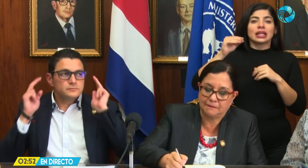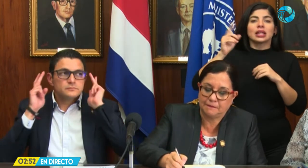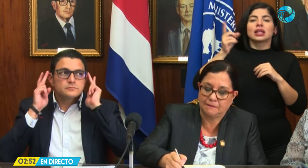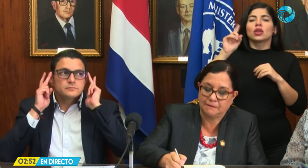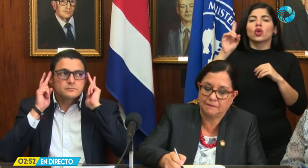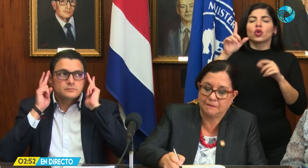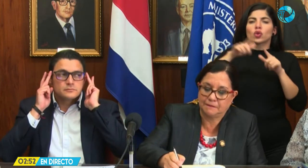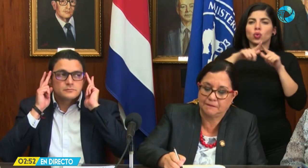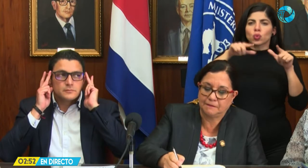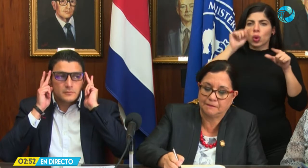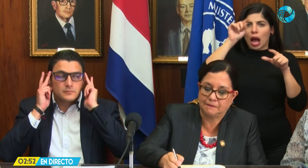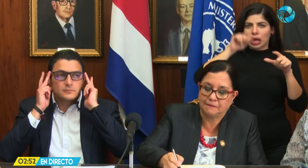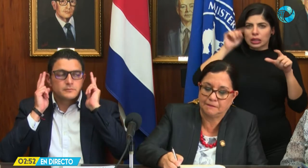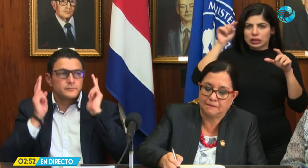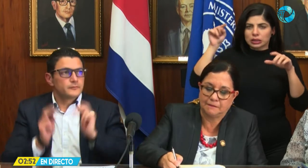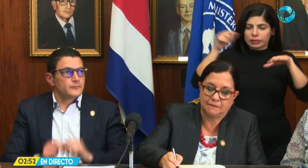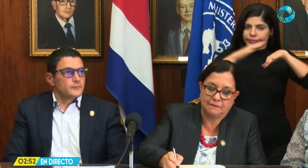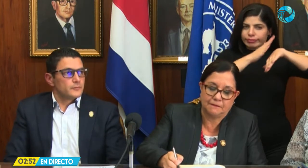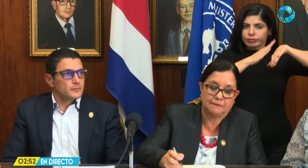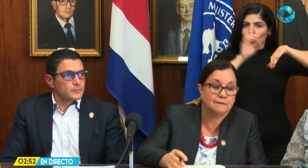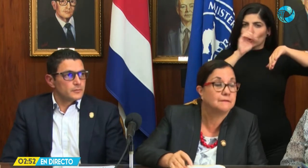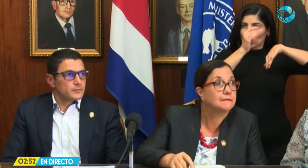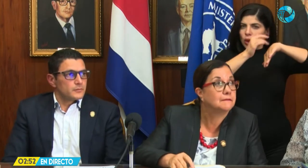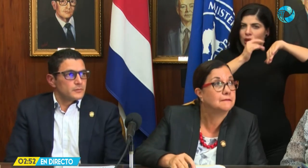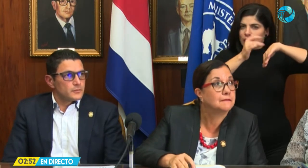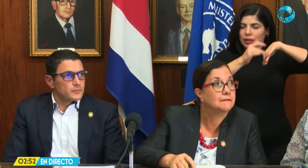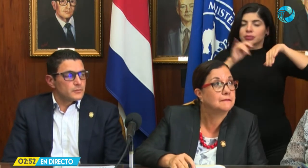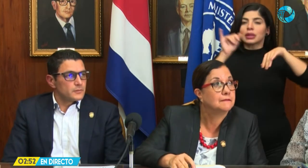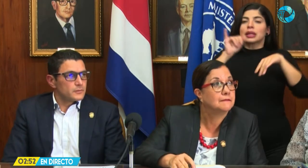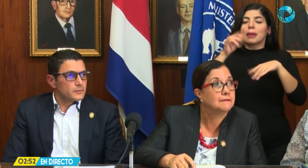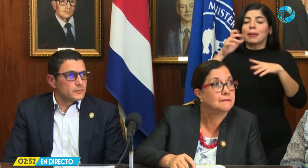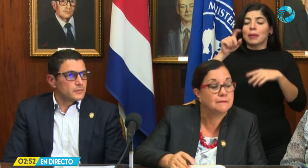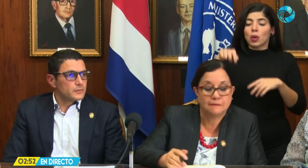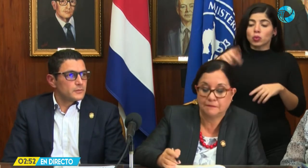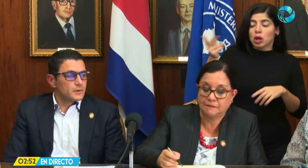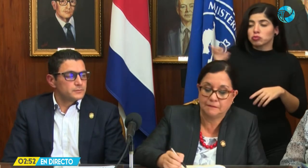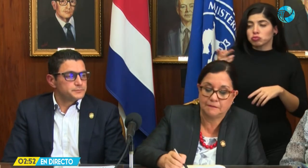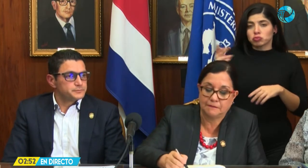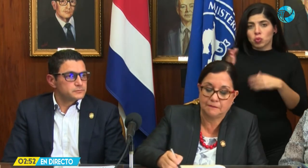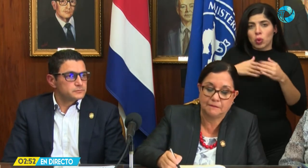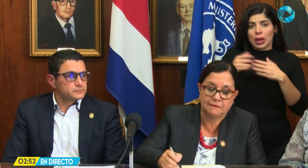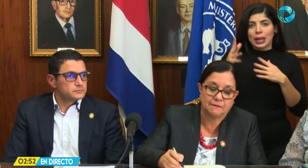zonas. También quería preguntarle a don Mercedes o a don Daniel,